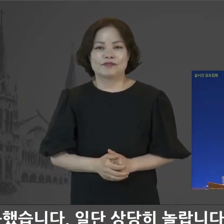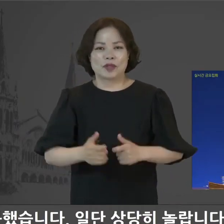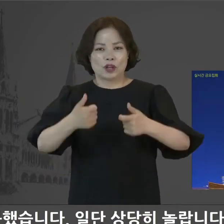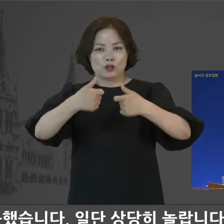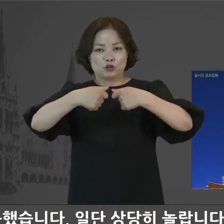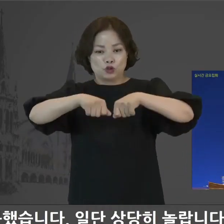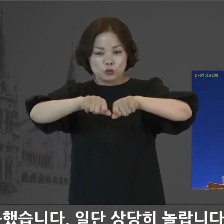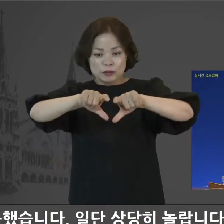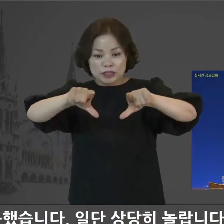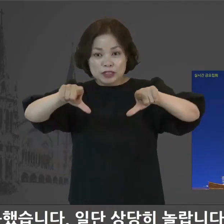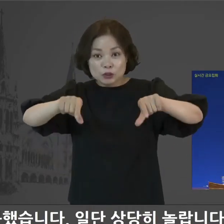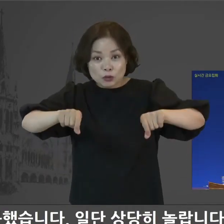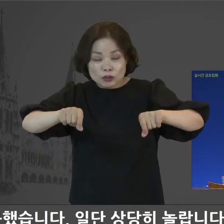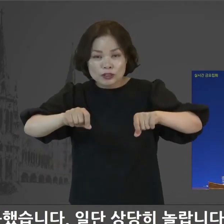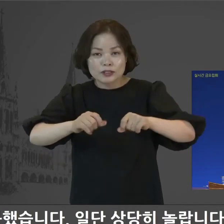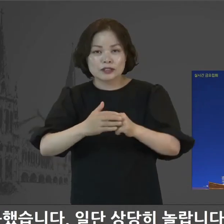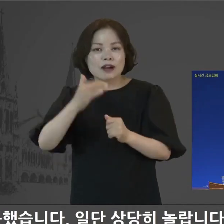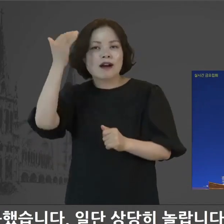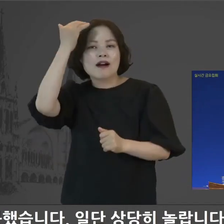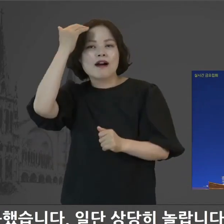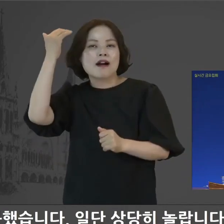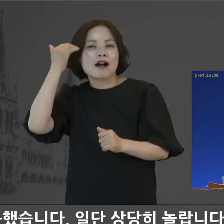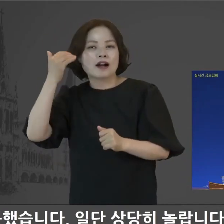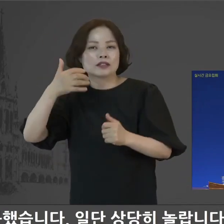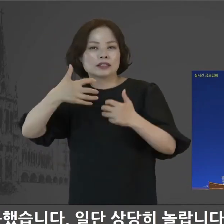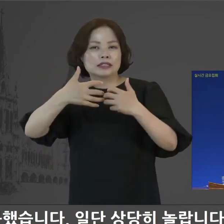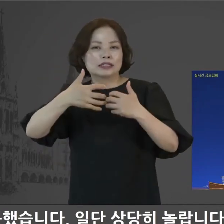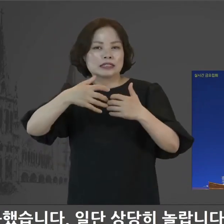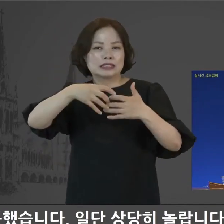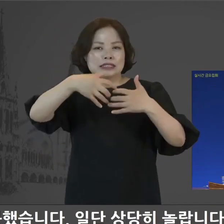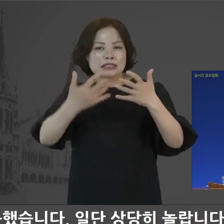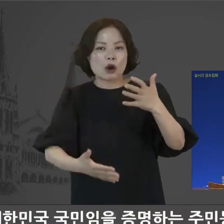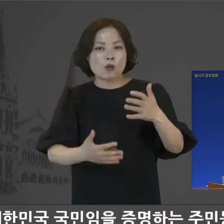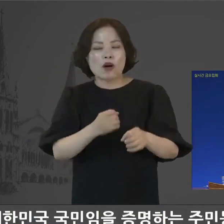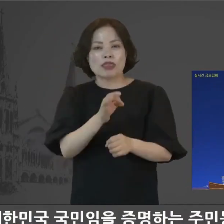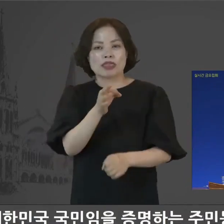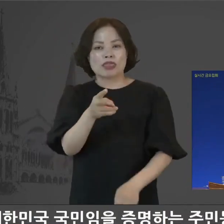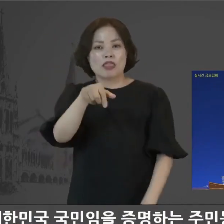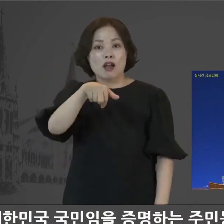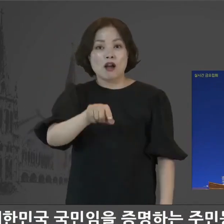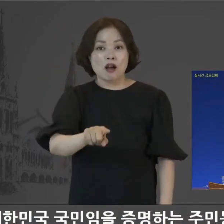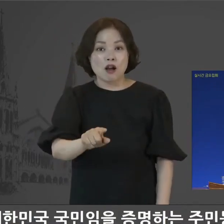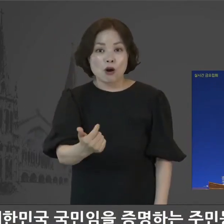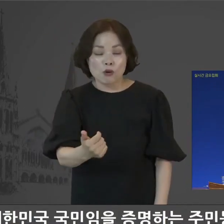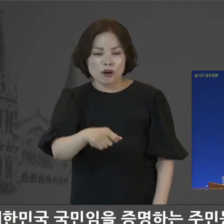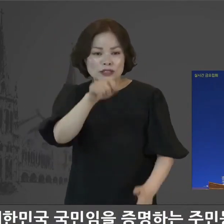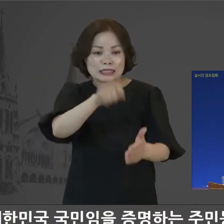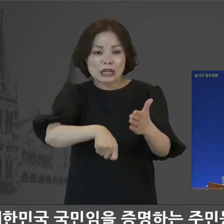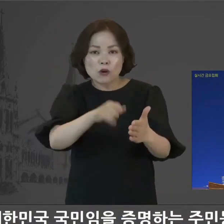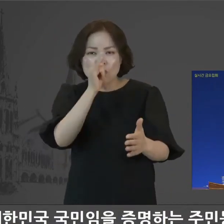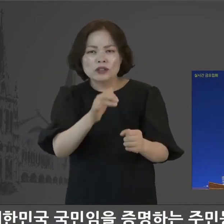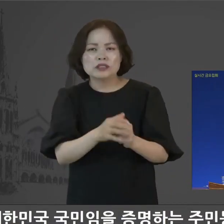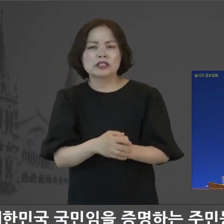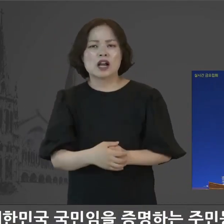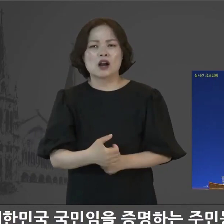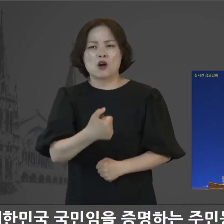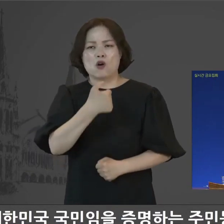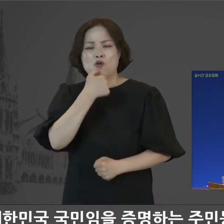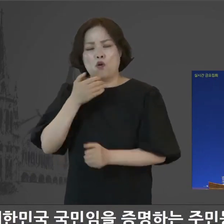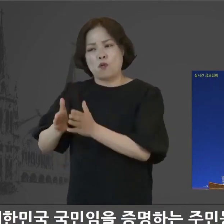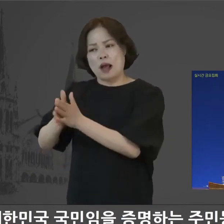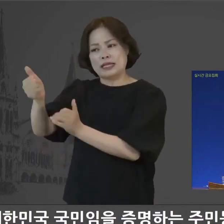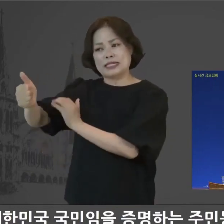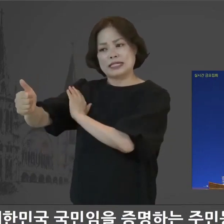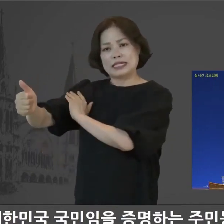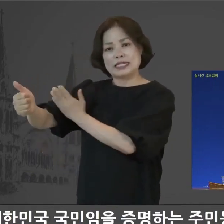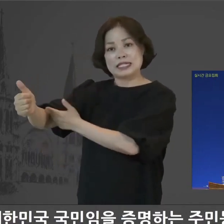주민등록증 아니면 대한민국 여권 뭐 이런 거가 자기의 신분증이죠. 당시에 로마 시민임을